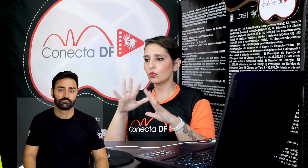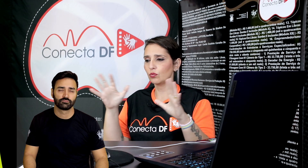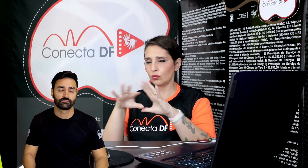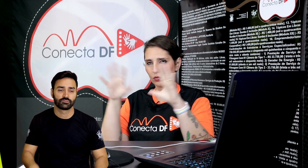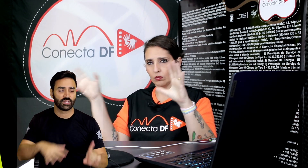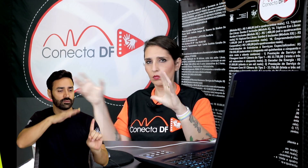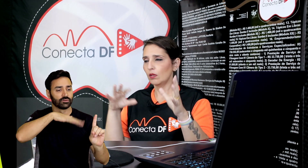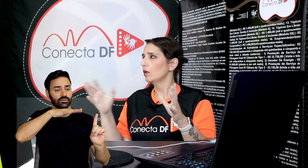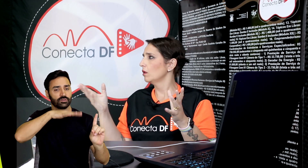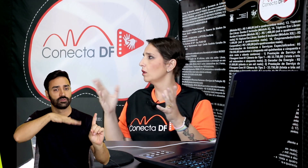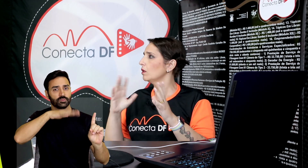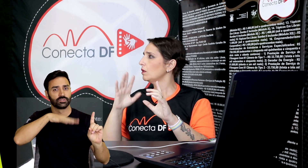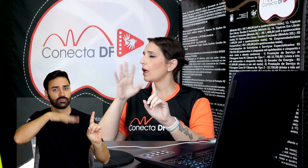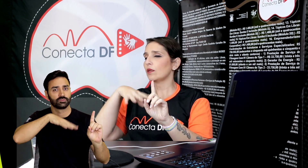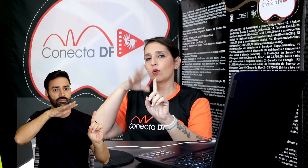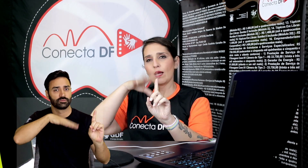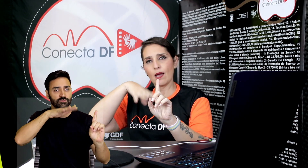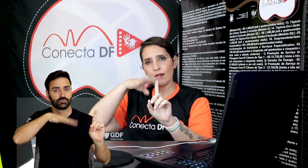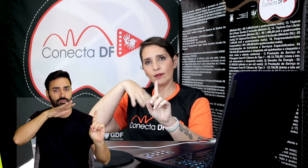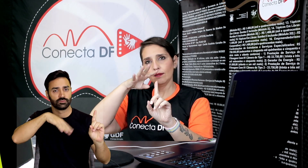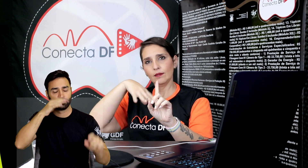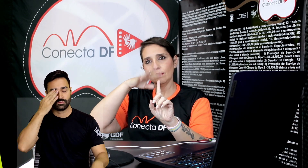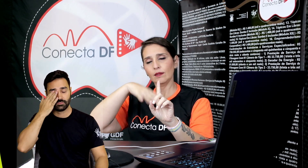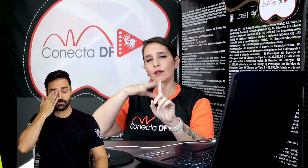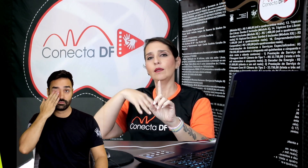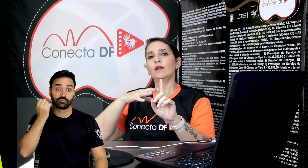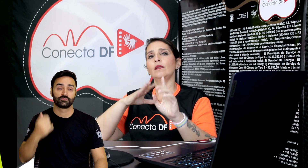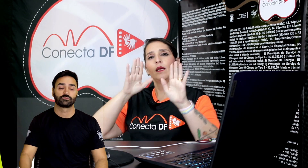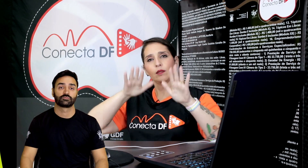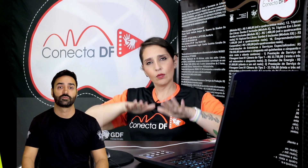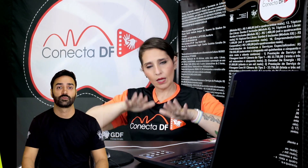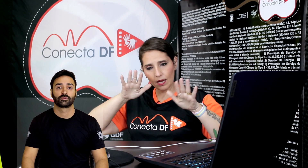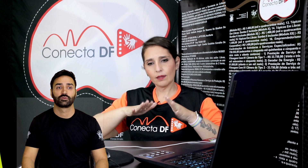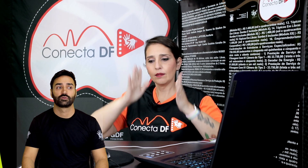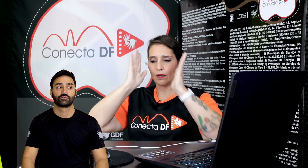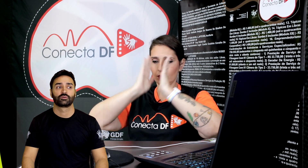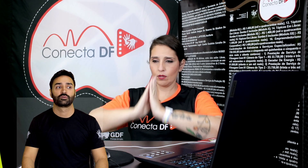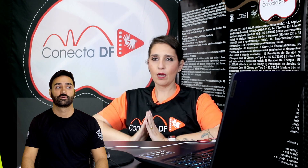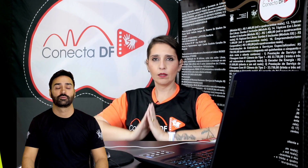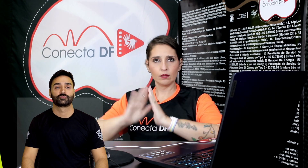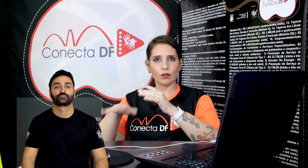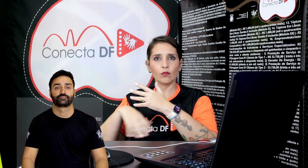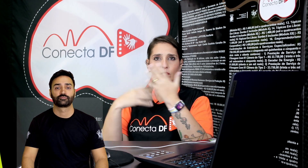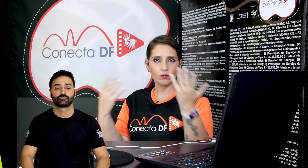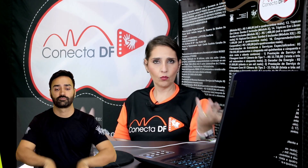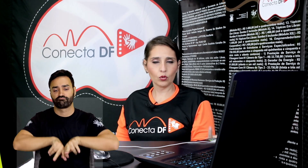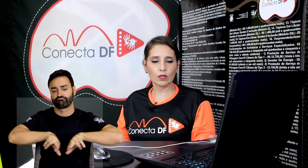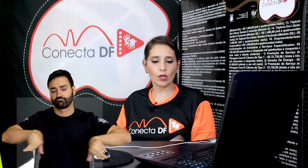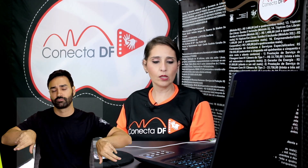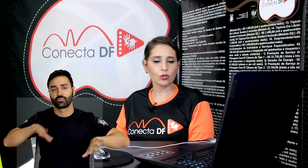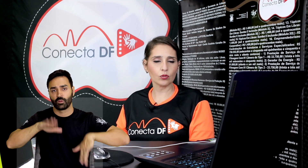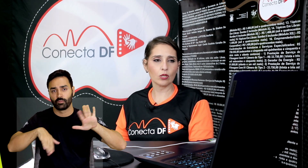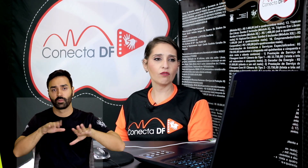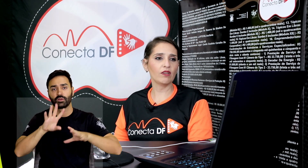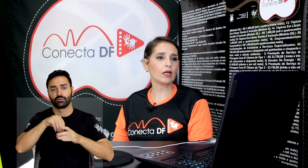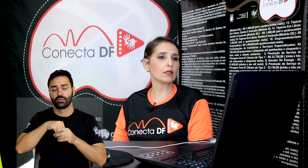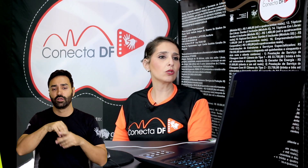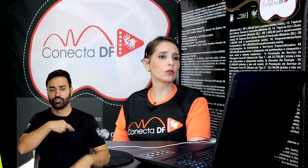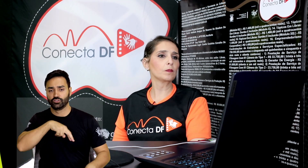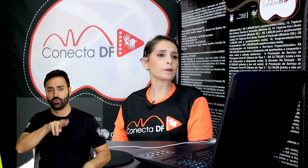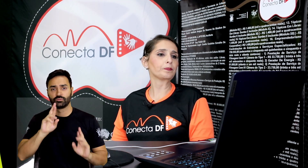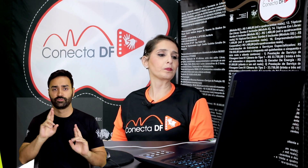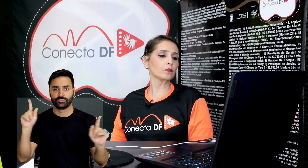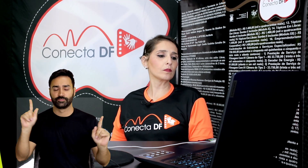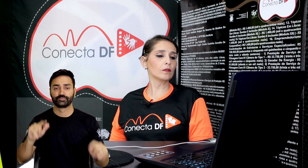do... Tem adorar. Tem adorar, tem adorar. Então, o contexto religioso é